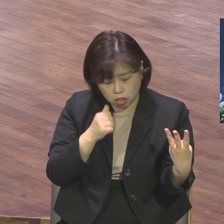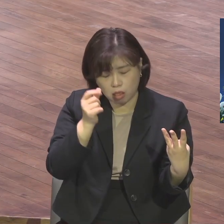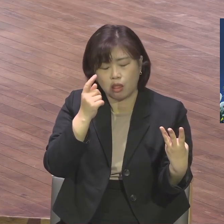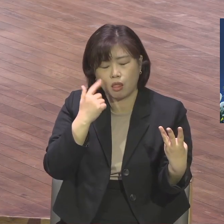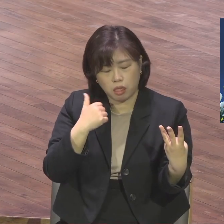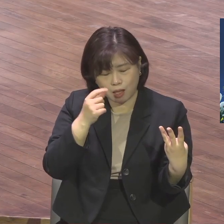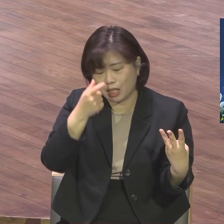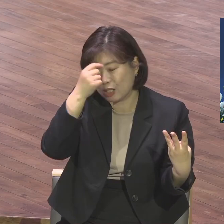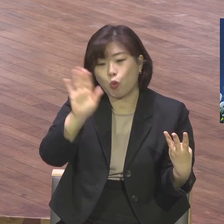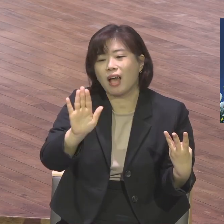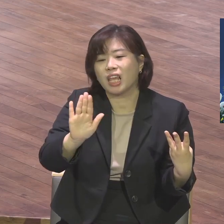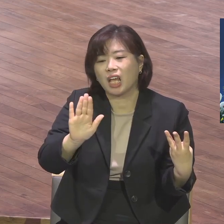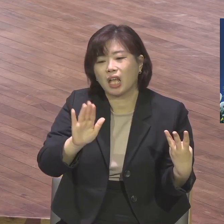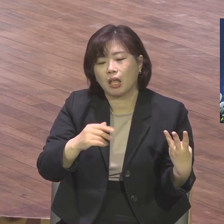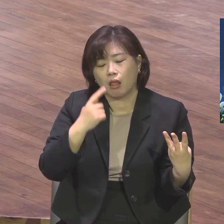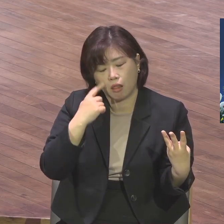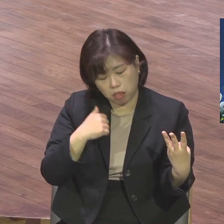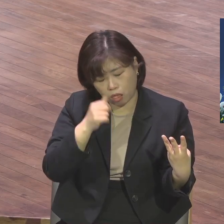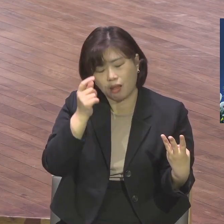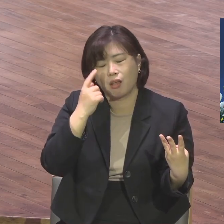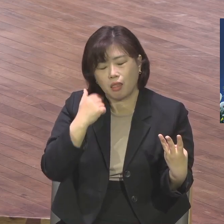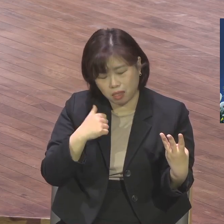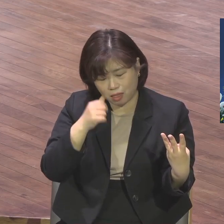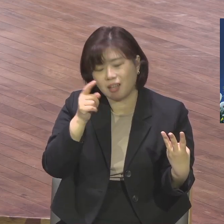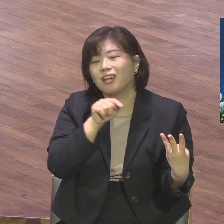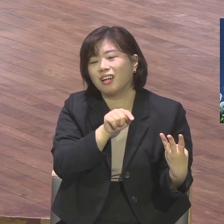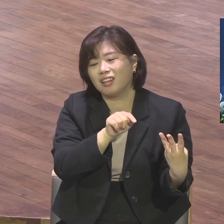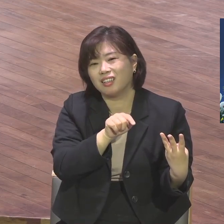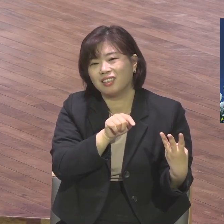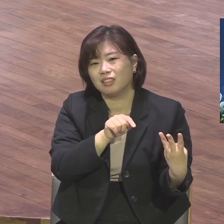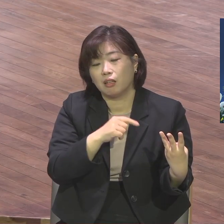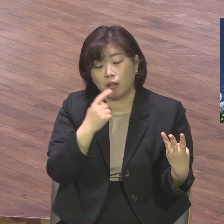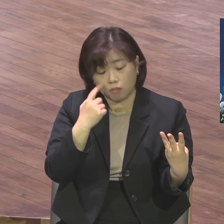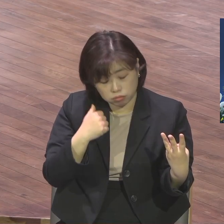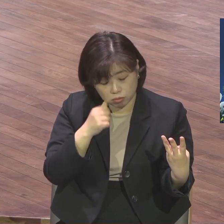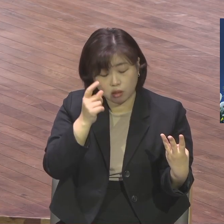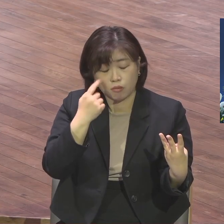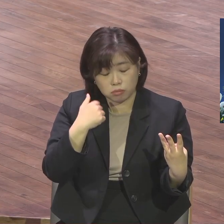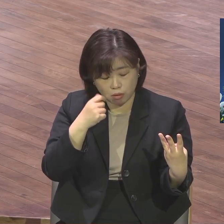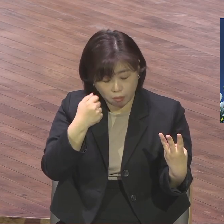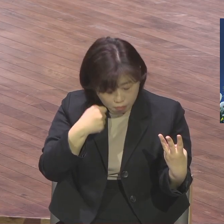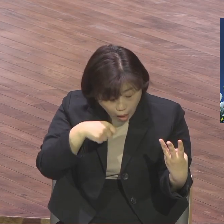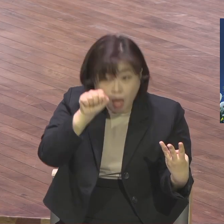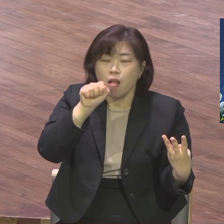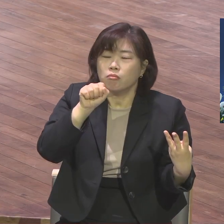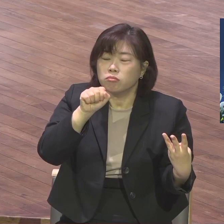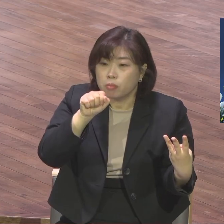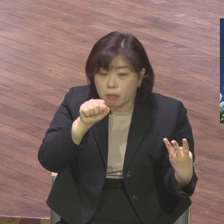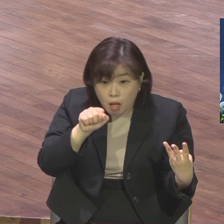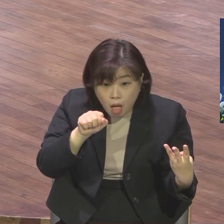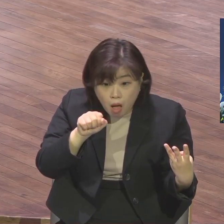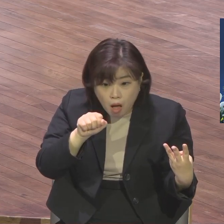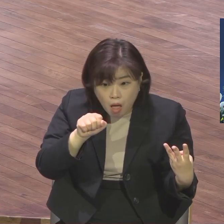졸았어요. 다 졸아버렸어요. 졸다가 눈 떠보니까